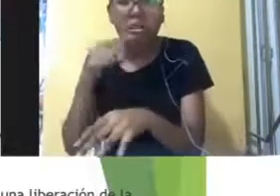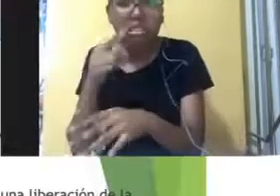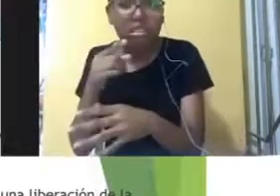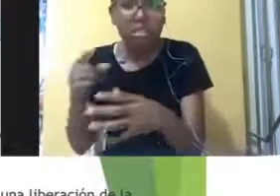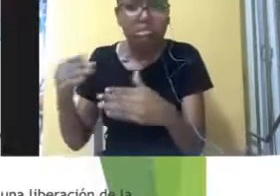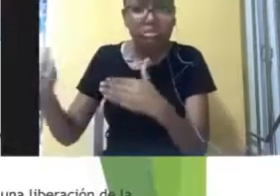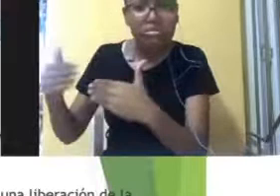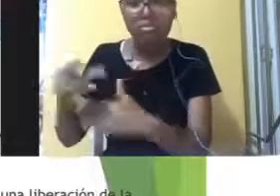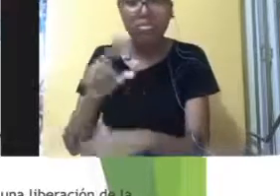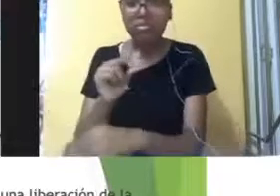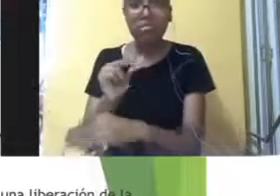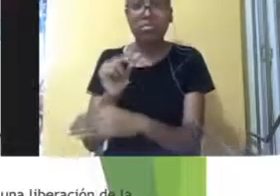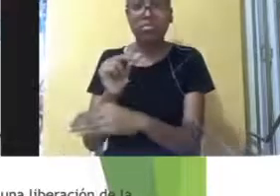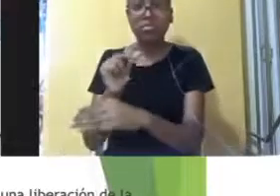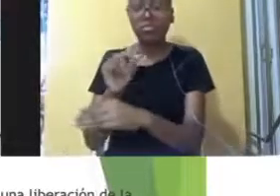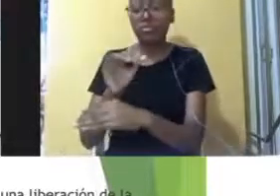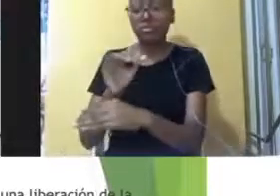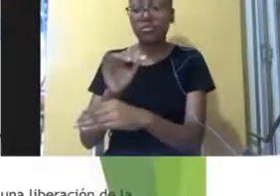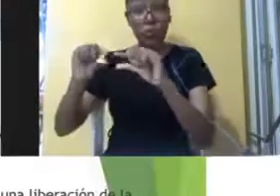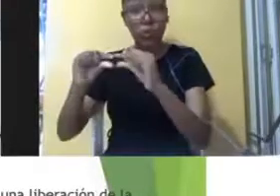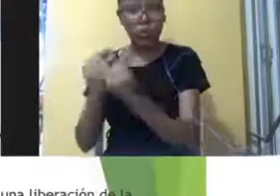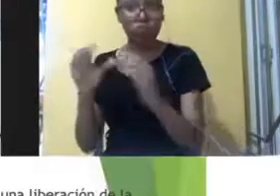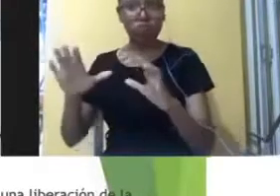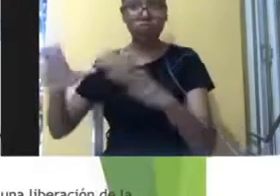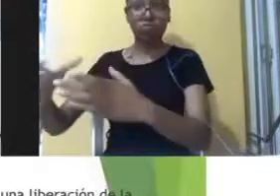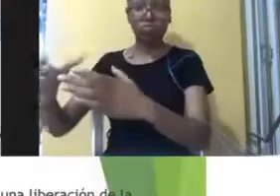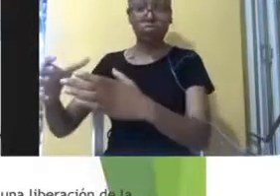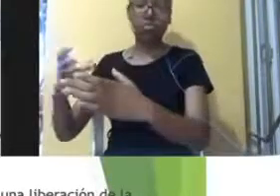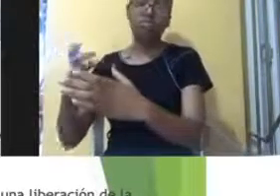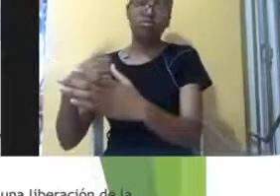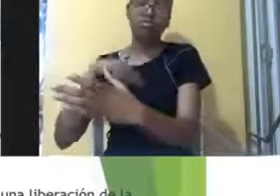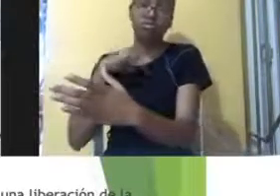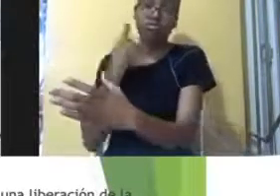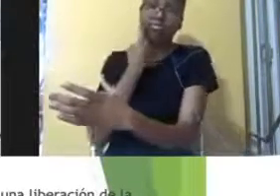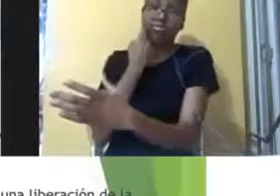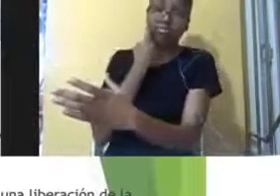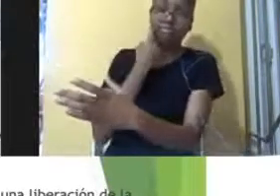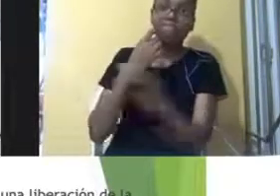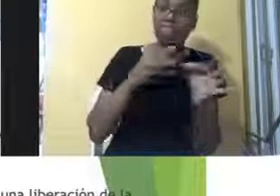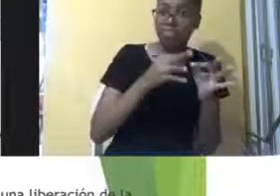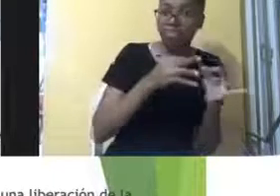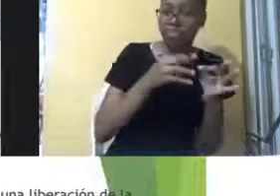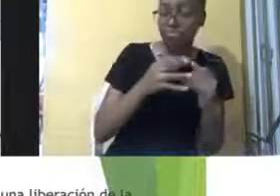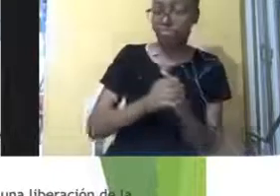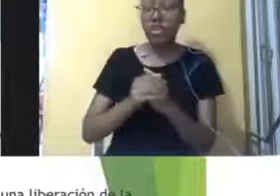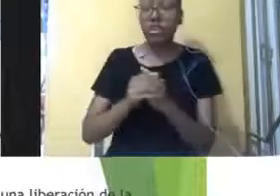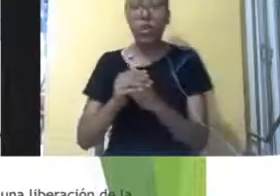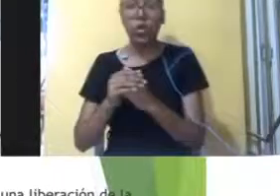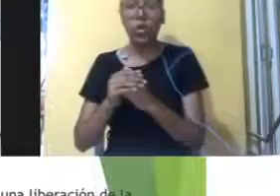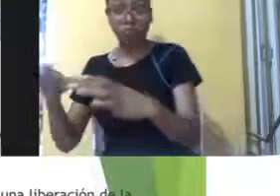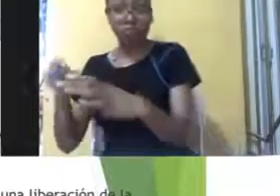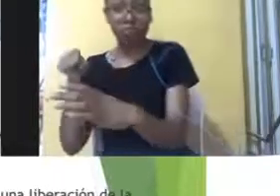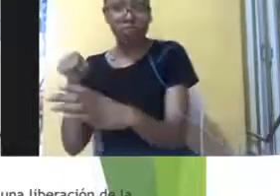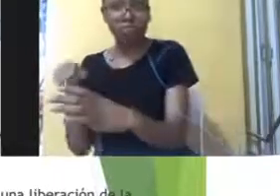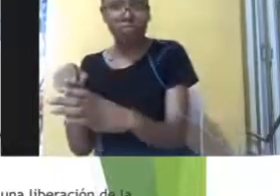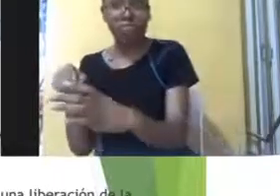necesariamente eso. Esos grupos se dan porque, como venimos diciendo desde el principio, ellos manejan